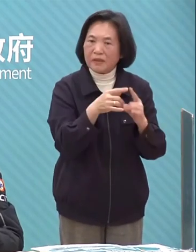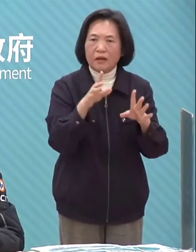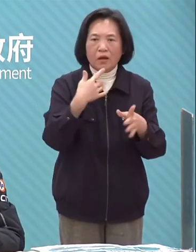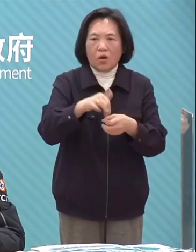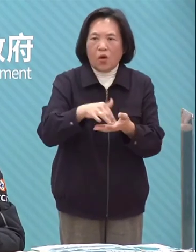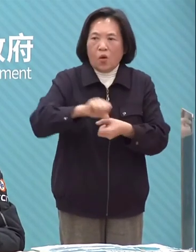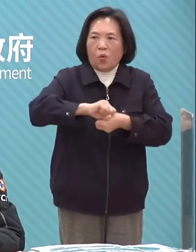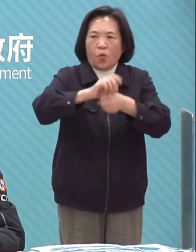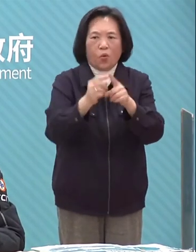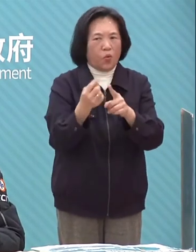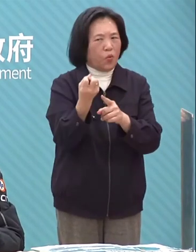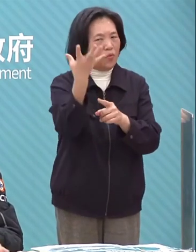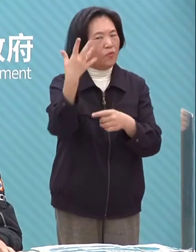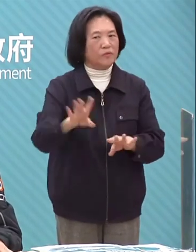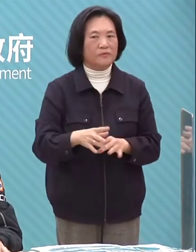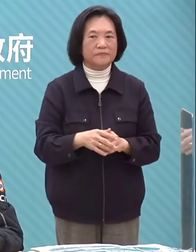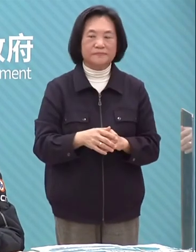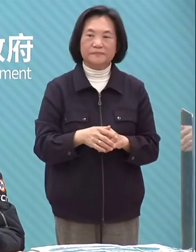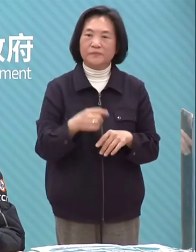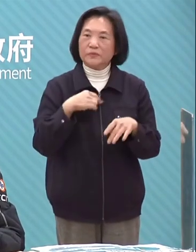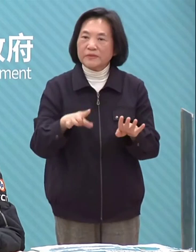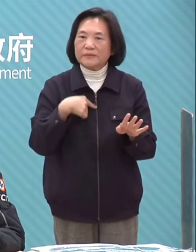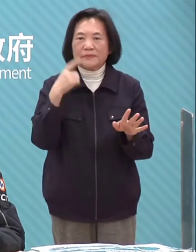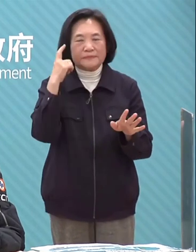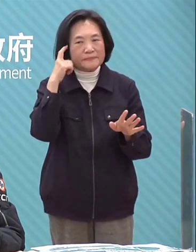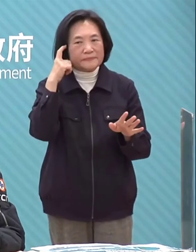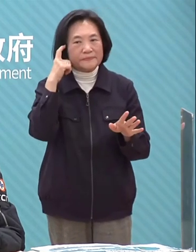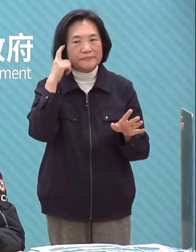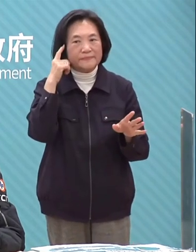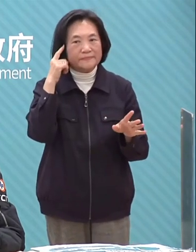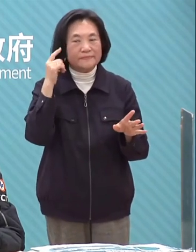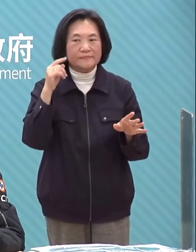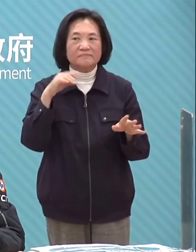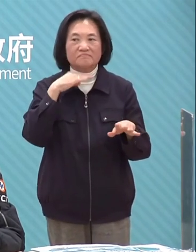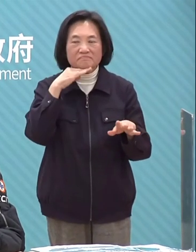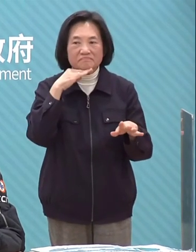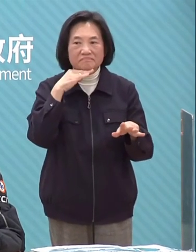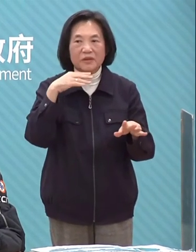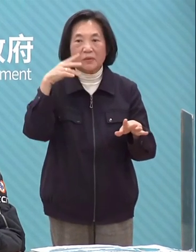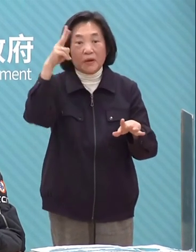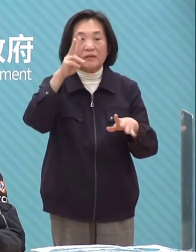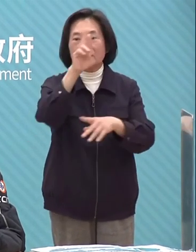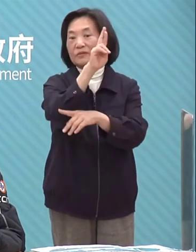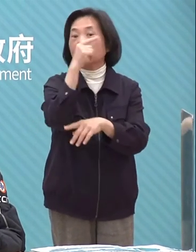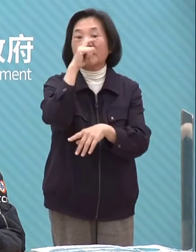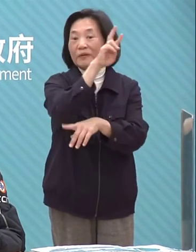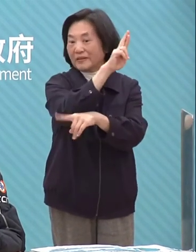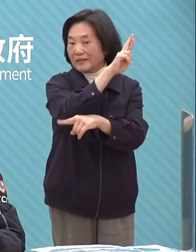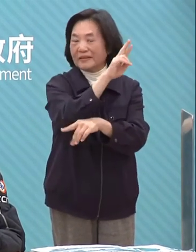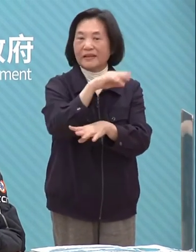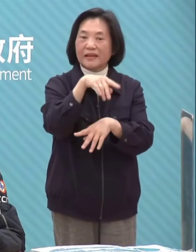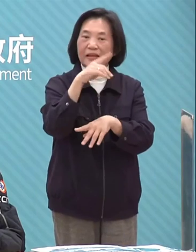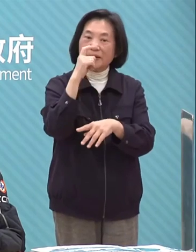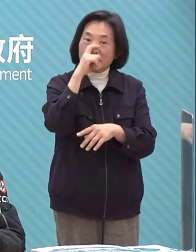知道吗？我估计的哦，我们大概后天是要除夕的哦。我们在